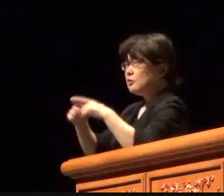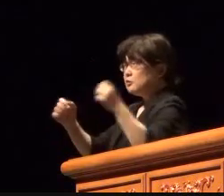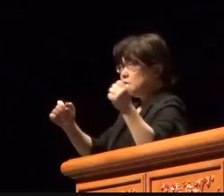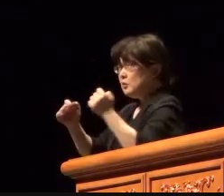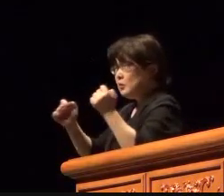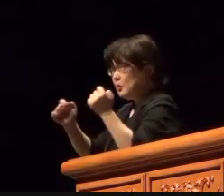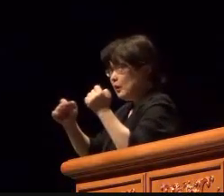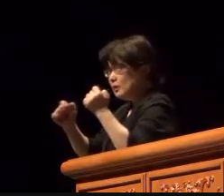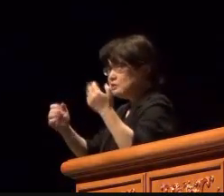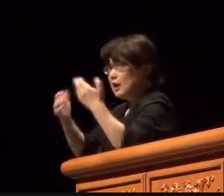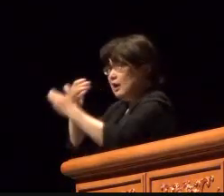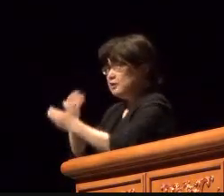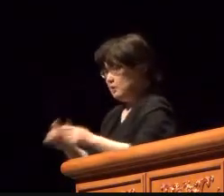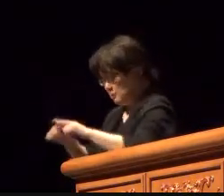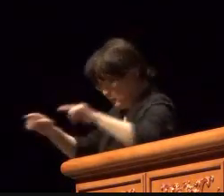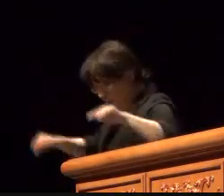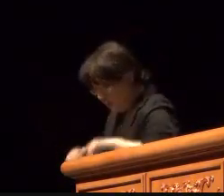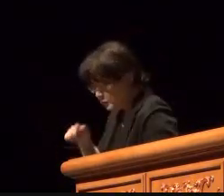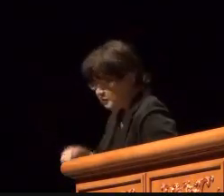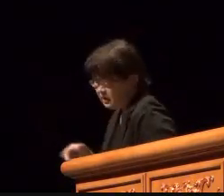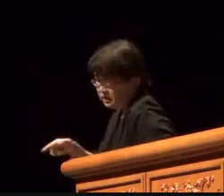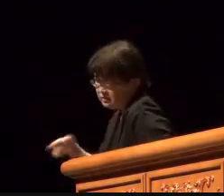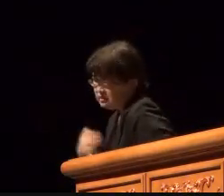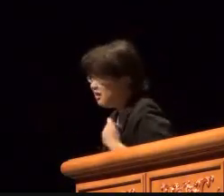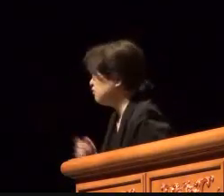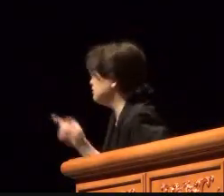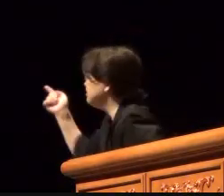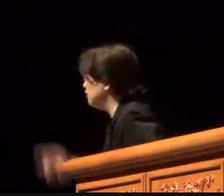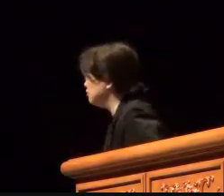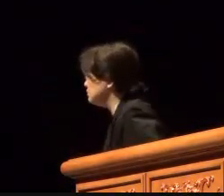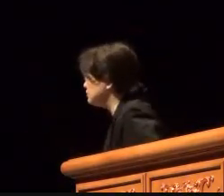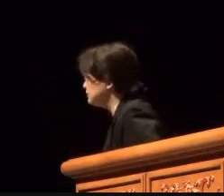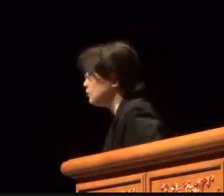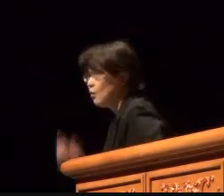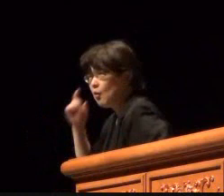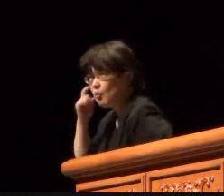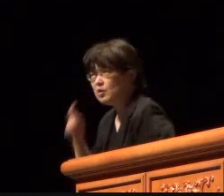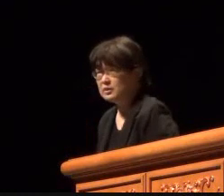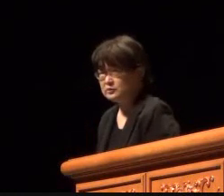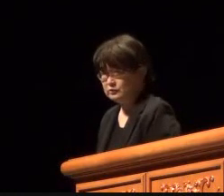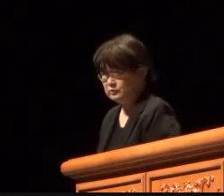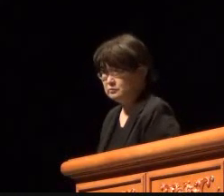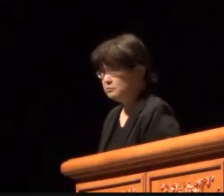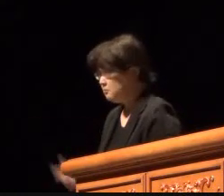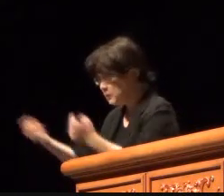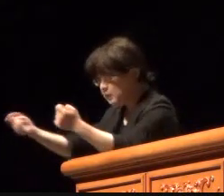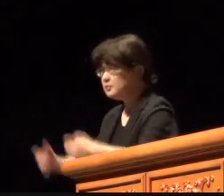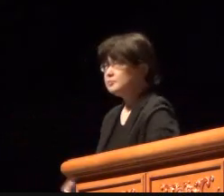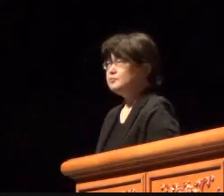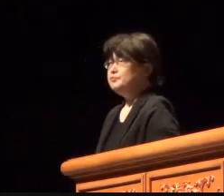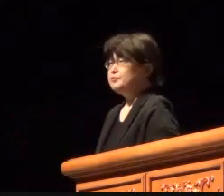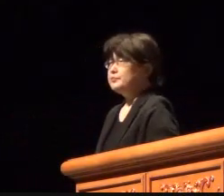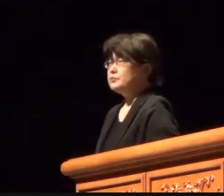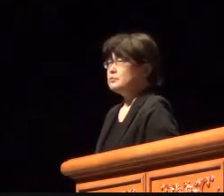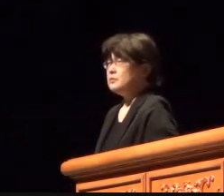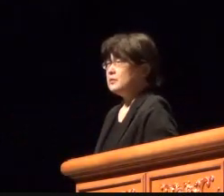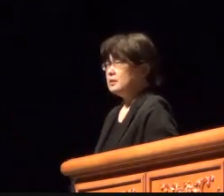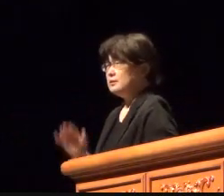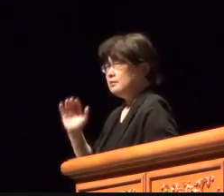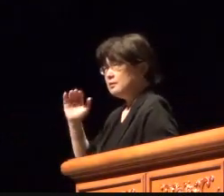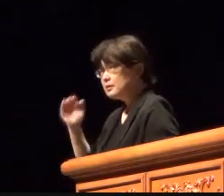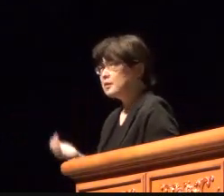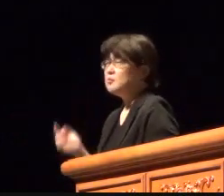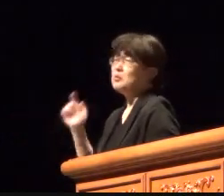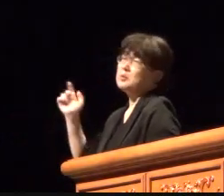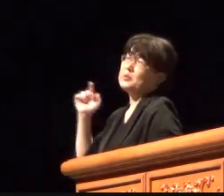テーブルの上で自分の部屋で楽しんでよ、あんなことはと思います。今の方たちに決められてい